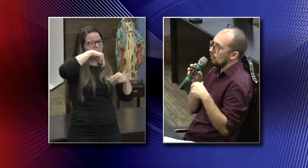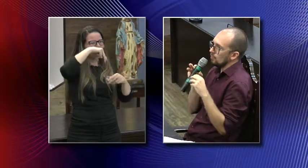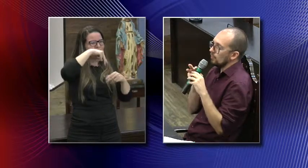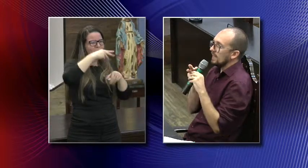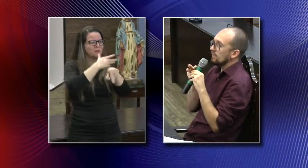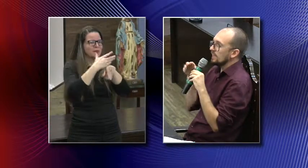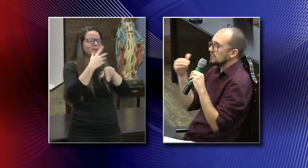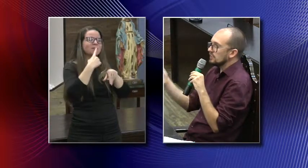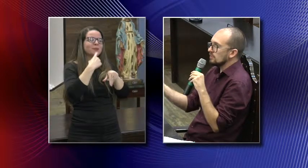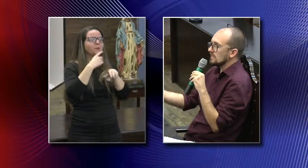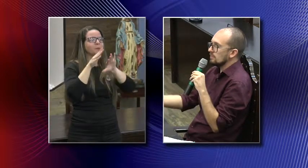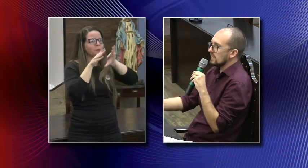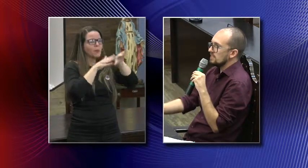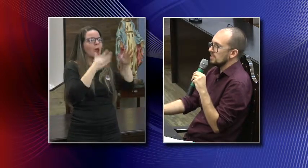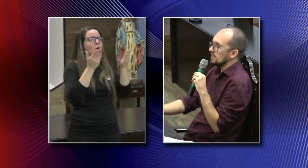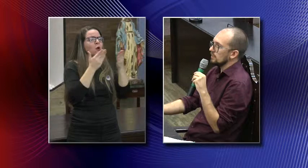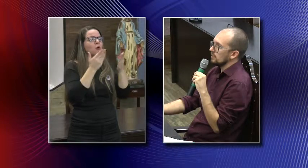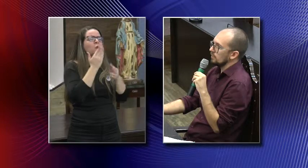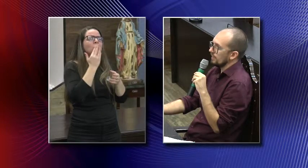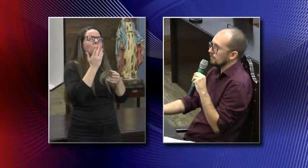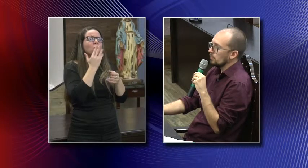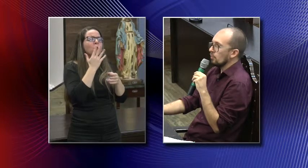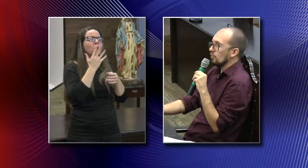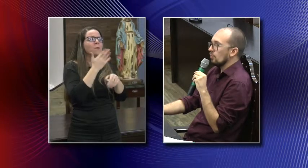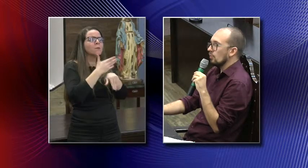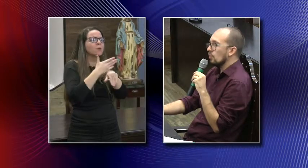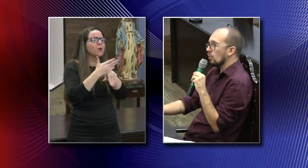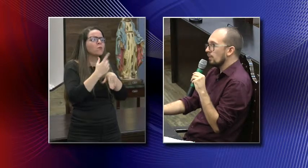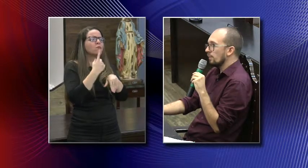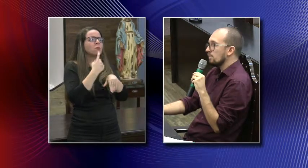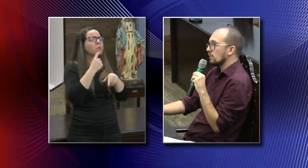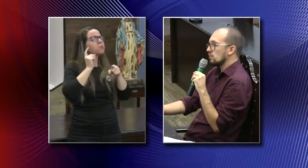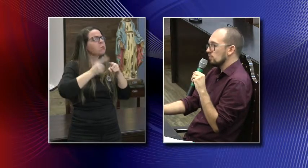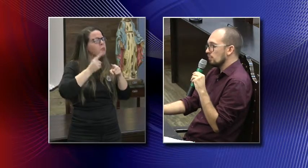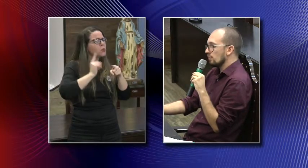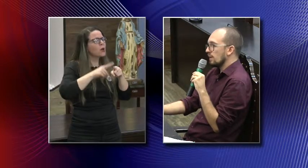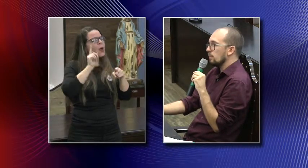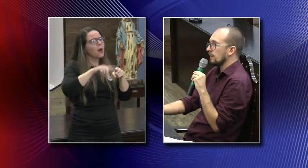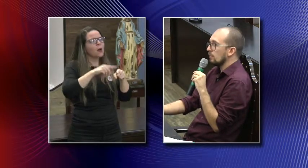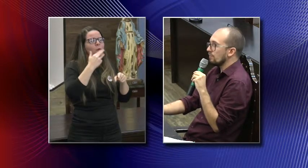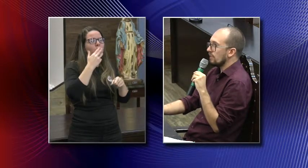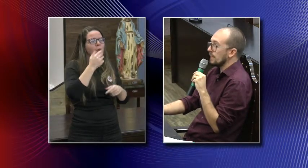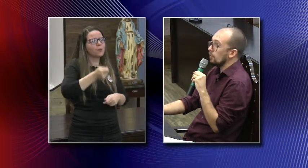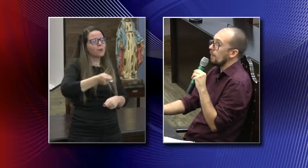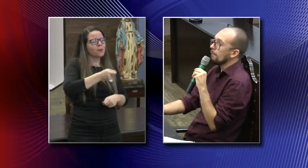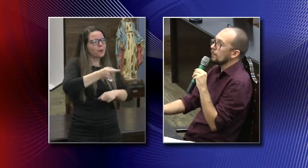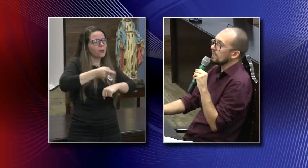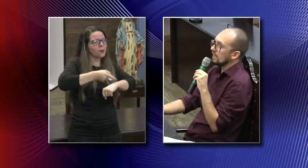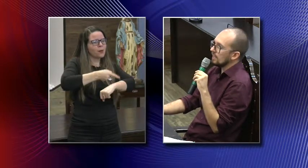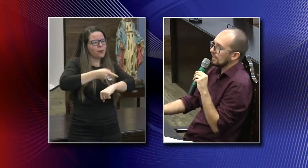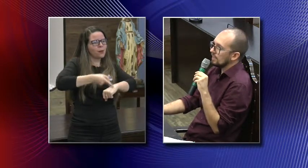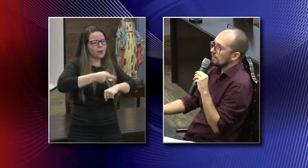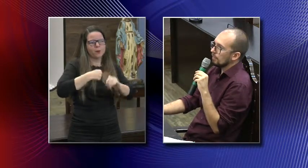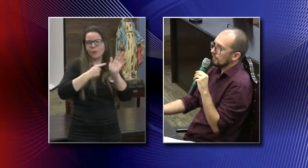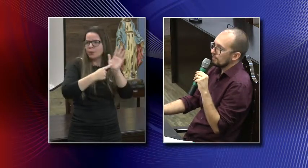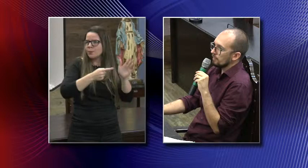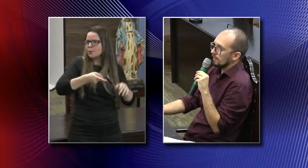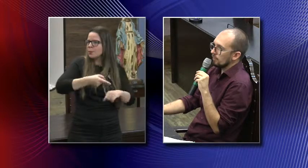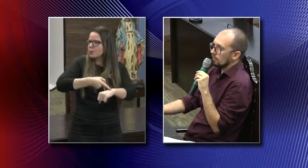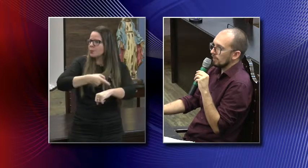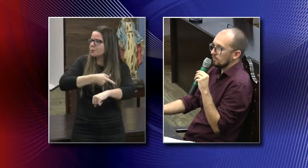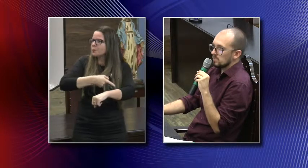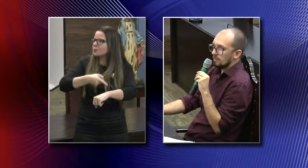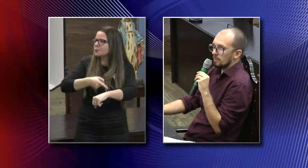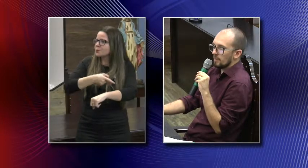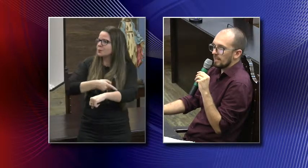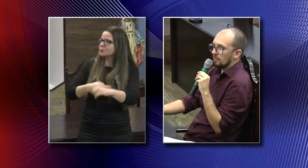comemorando ou refletindo nesse mês de novembro como cor do novembro branco e vermelho. Por quê branco e vermelho?